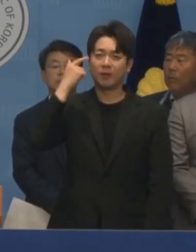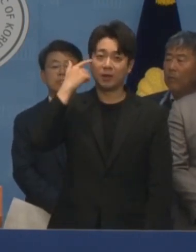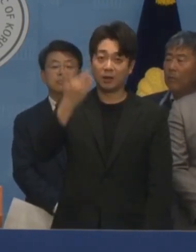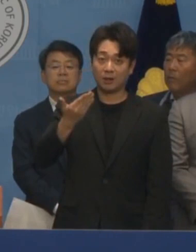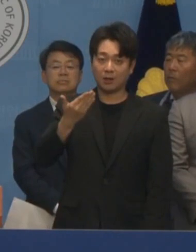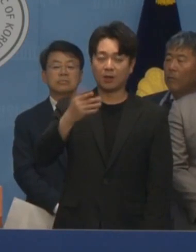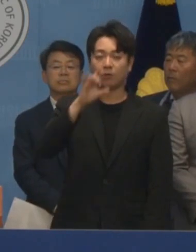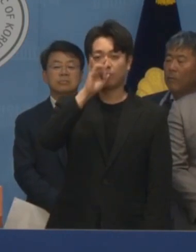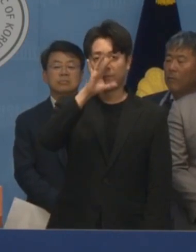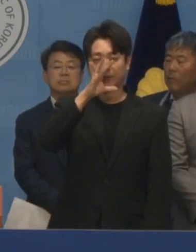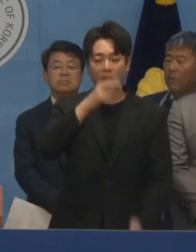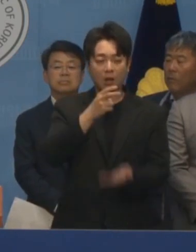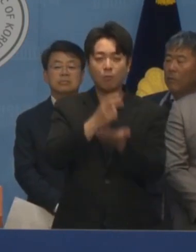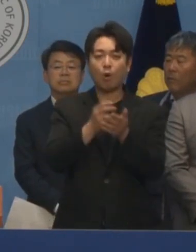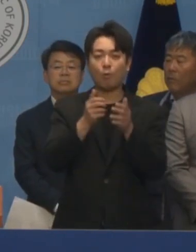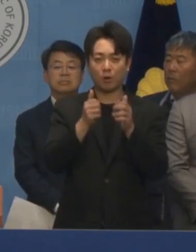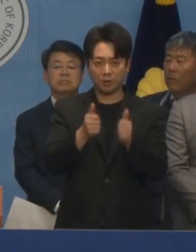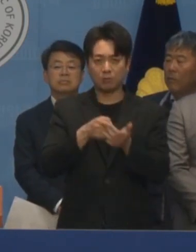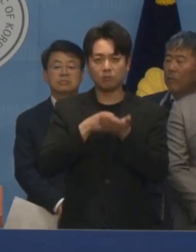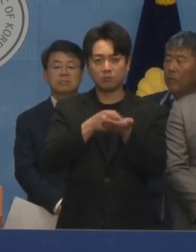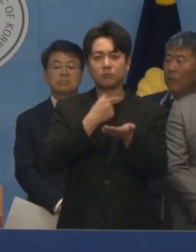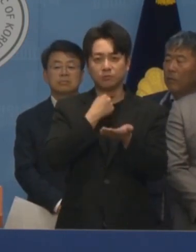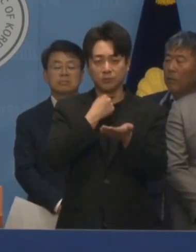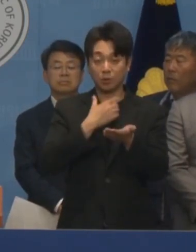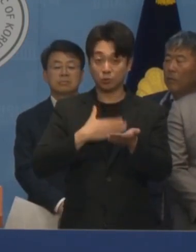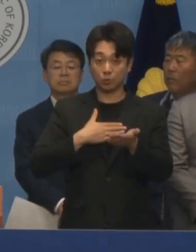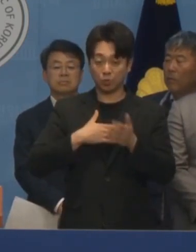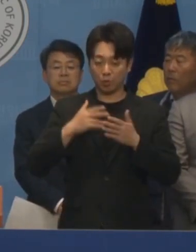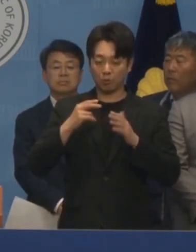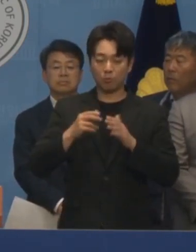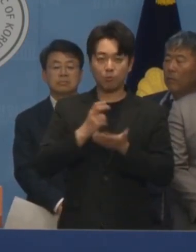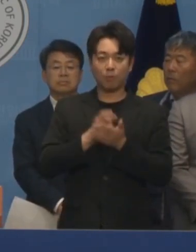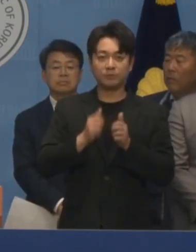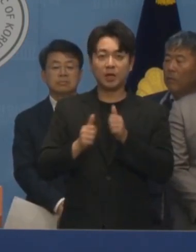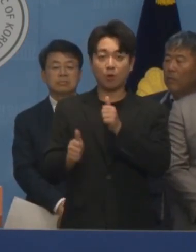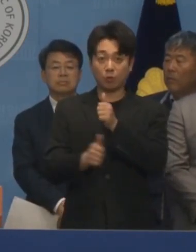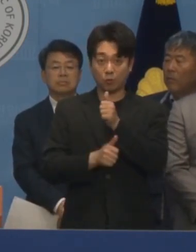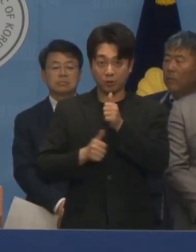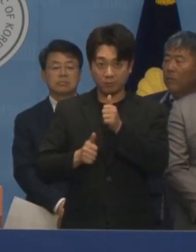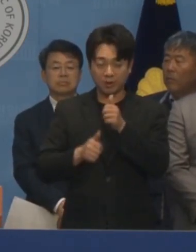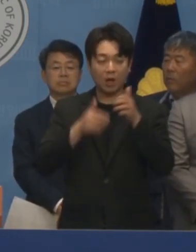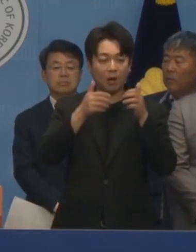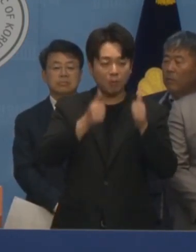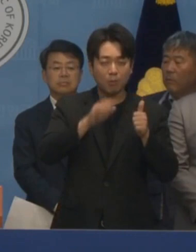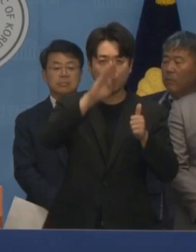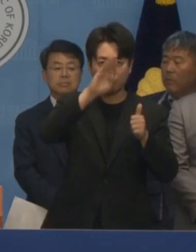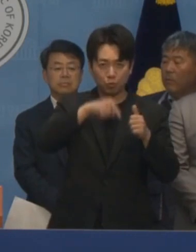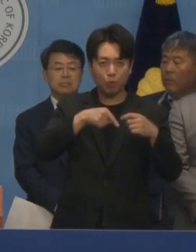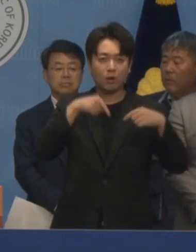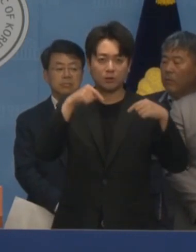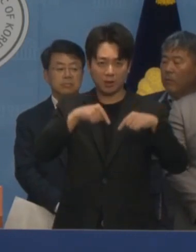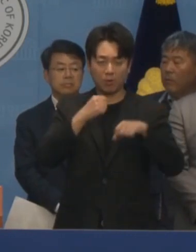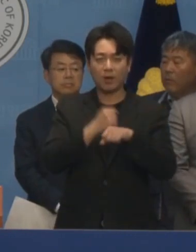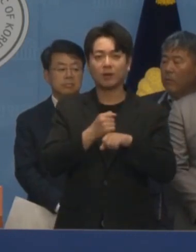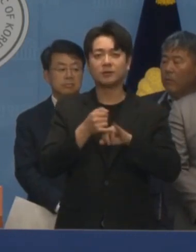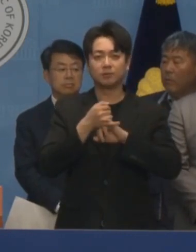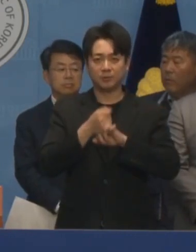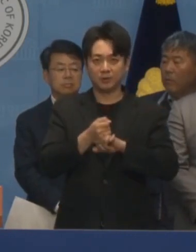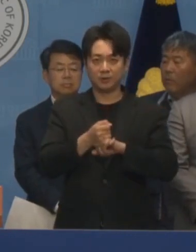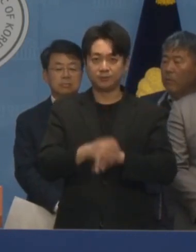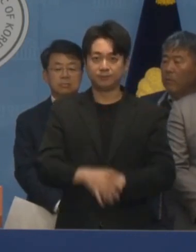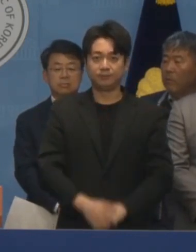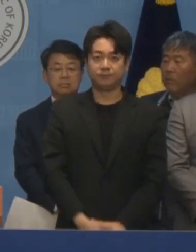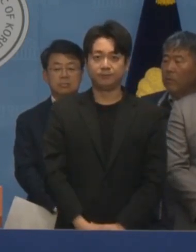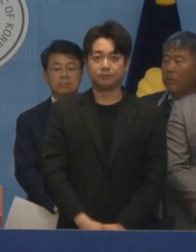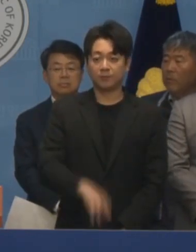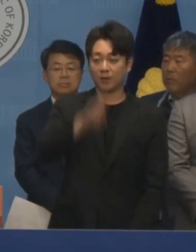요구합니다. 저도 법사위원입니다. 법원과 또한 이야기하고 법원에게 요구하도록 하겠습니다. 박영우